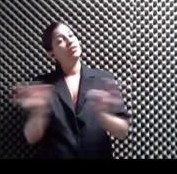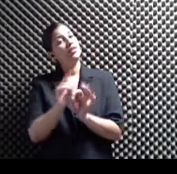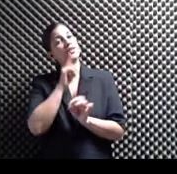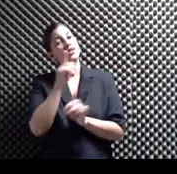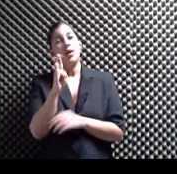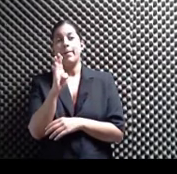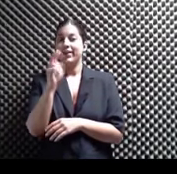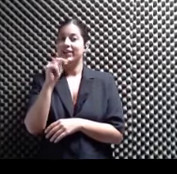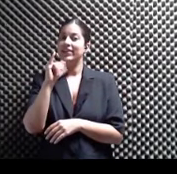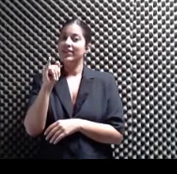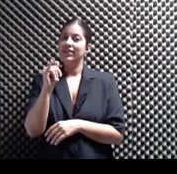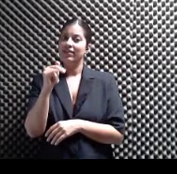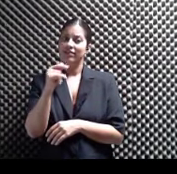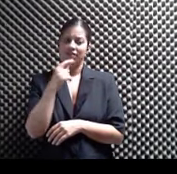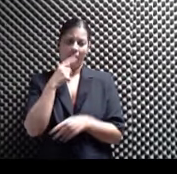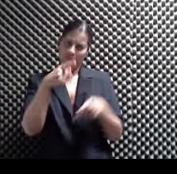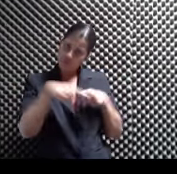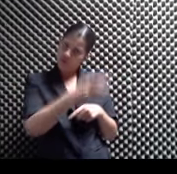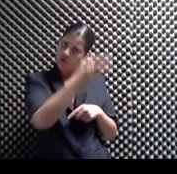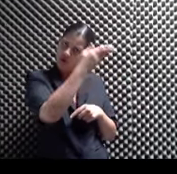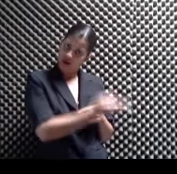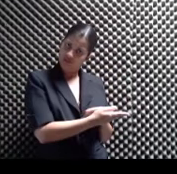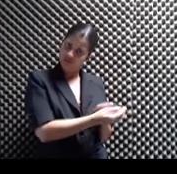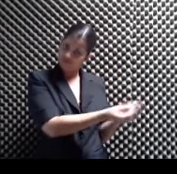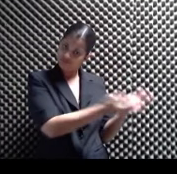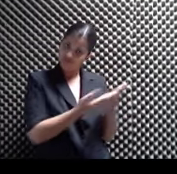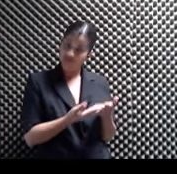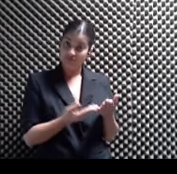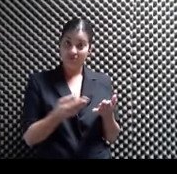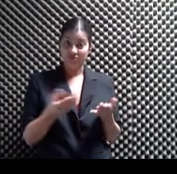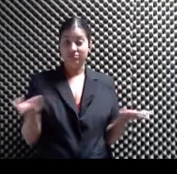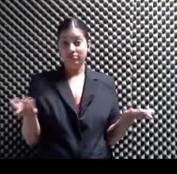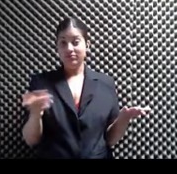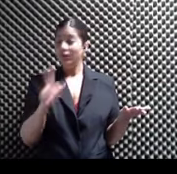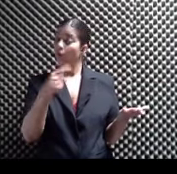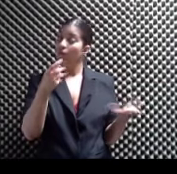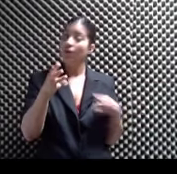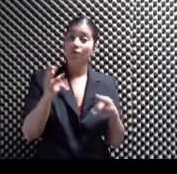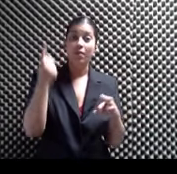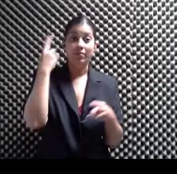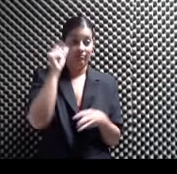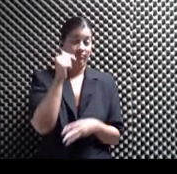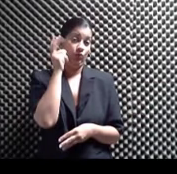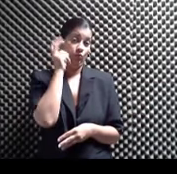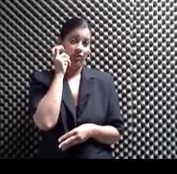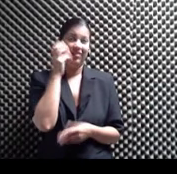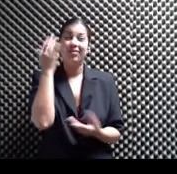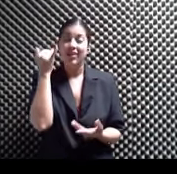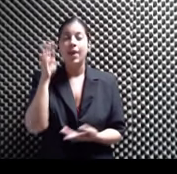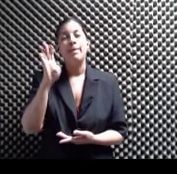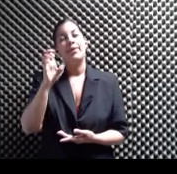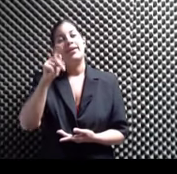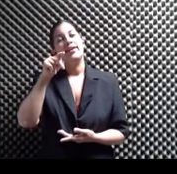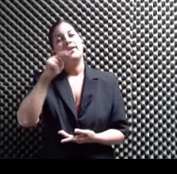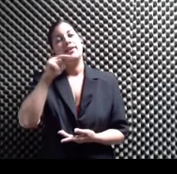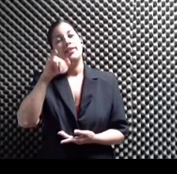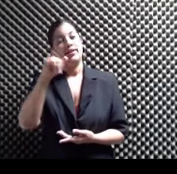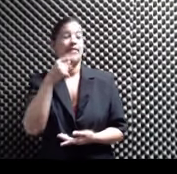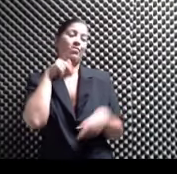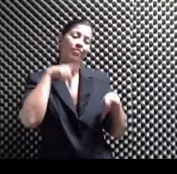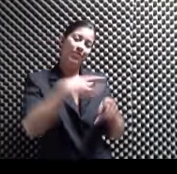hizo Benny, que le dio ese acceso a él, porque de otra manera yo no lo había escuchado en los medios hasta que empezó Benny a darle el espacio. Mira tú, para